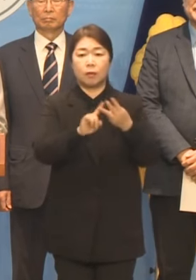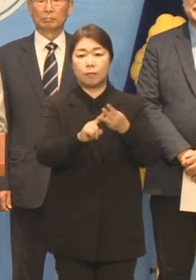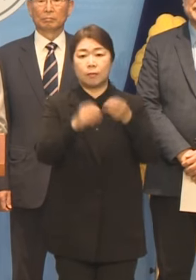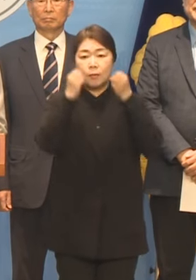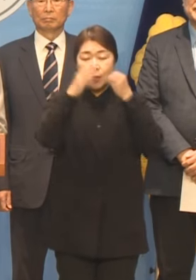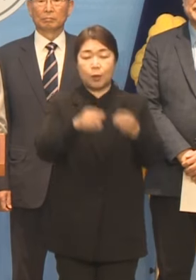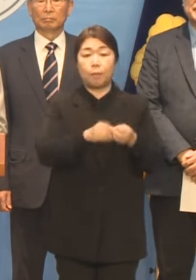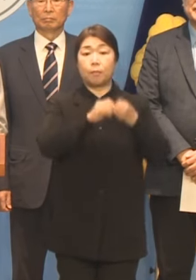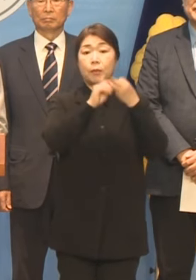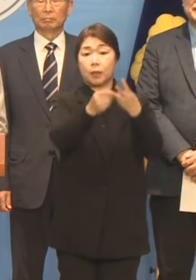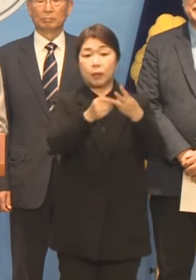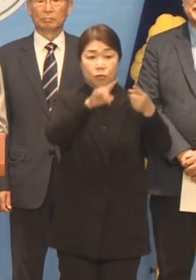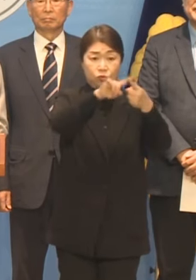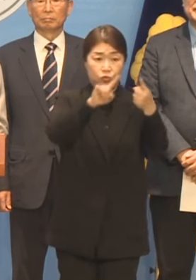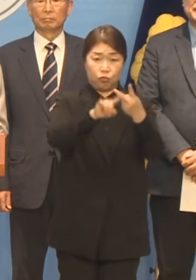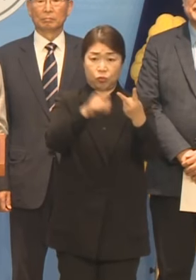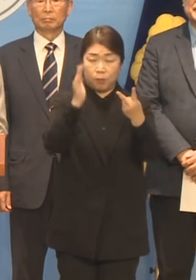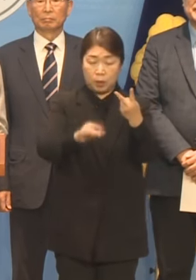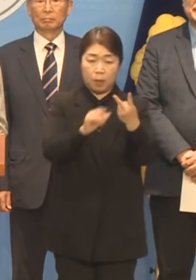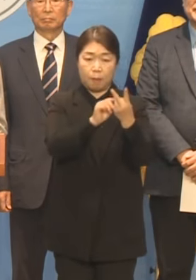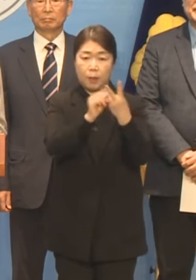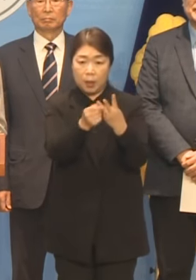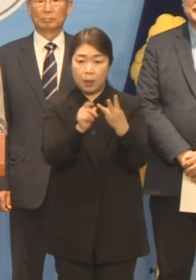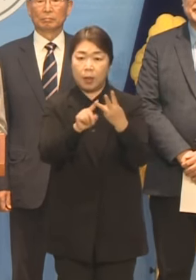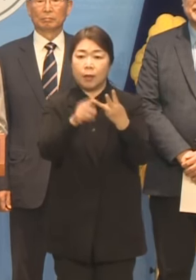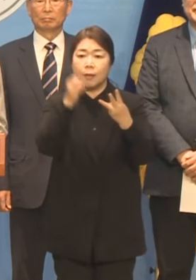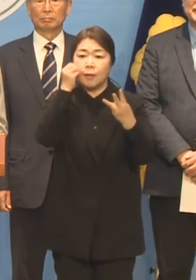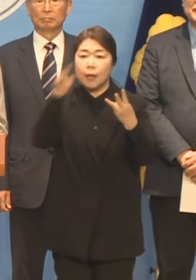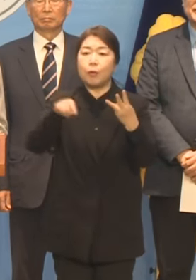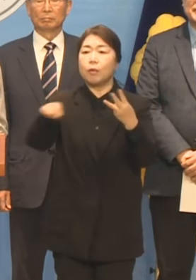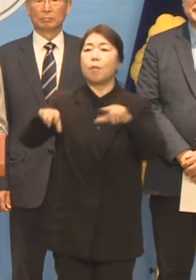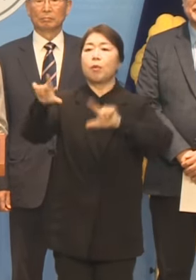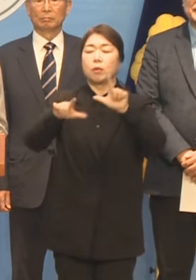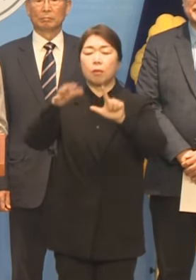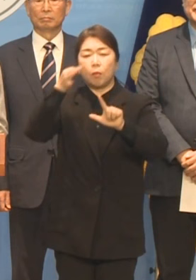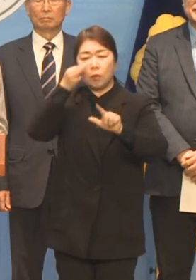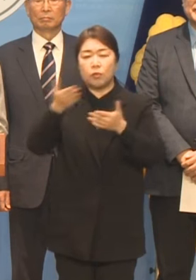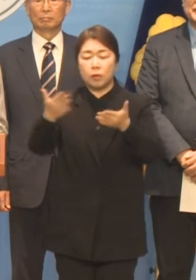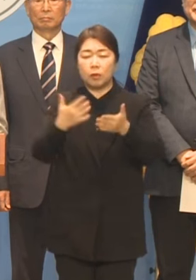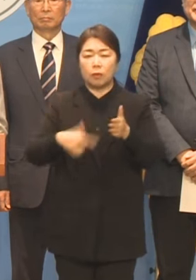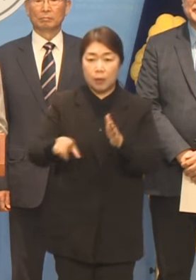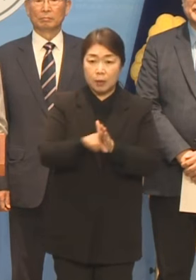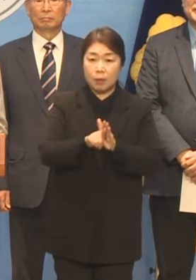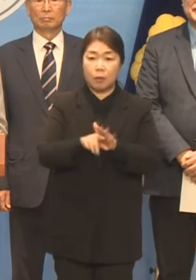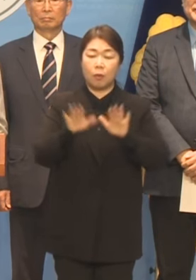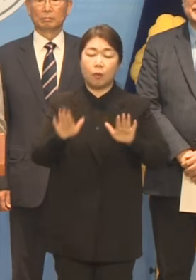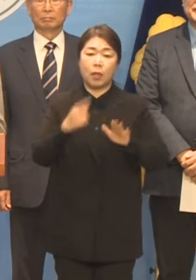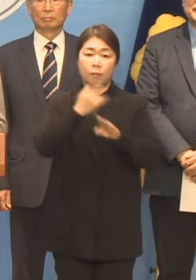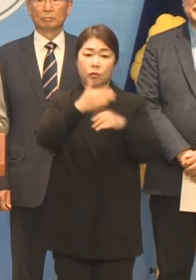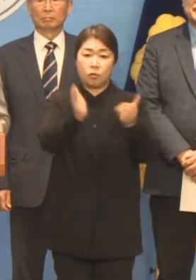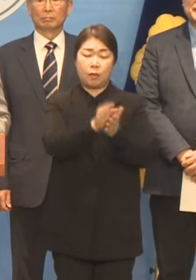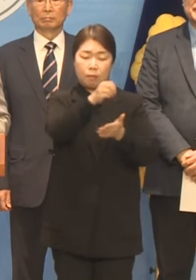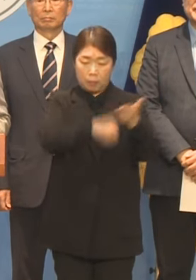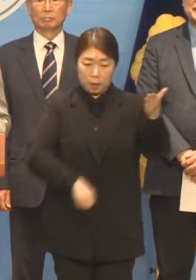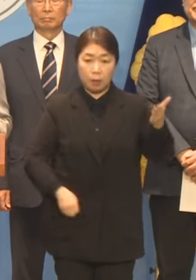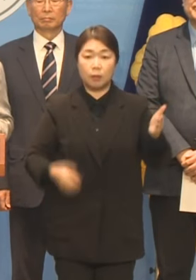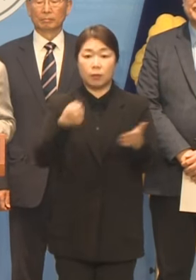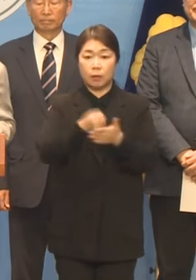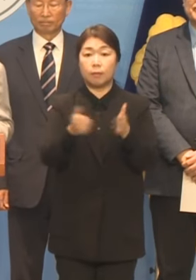국민들에게 그리고 당원들에게 이런 모습을 보여주기를 희망하면서 오늘 민주당을 탈당합니다